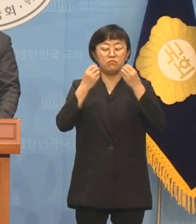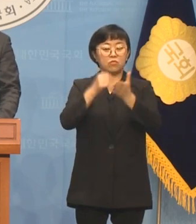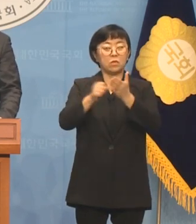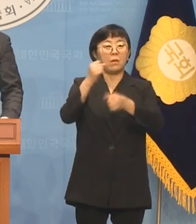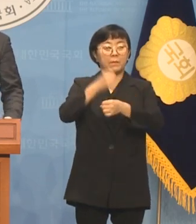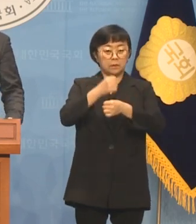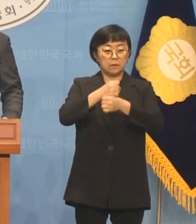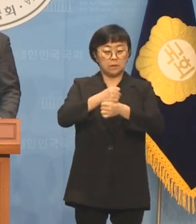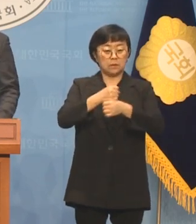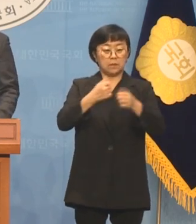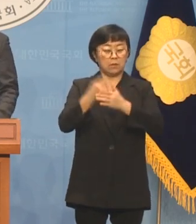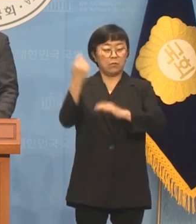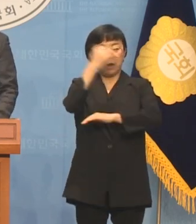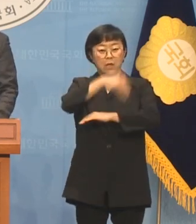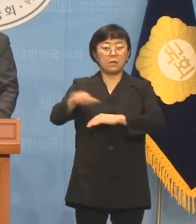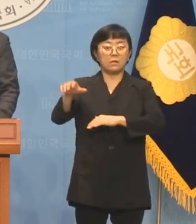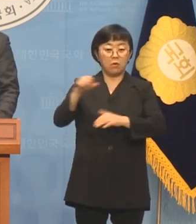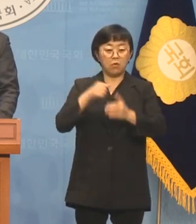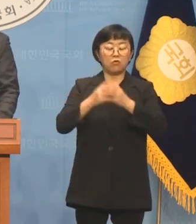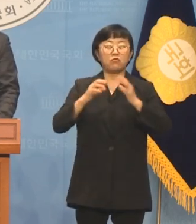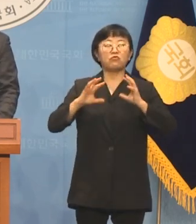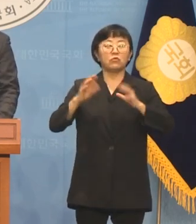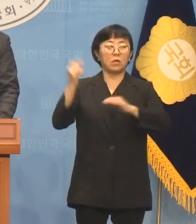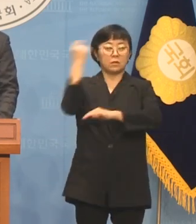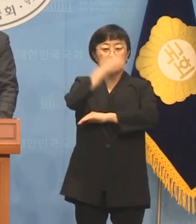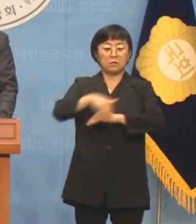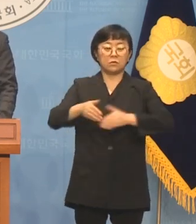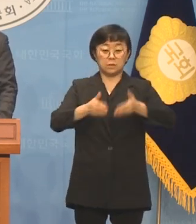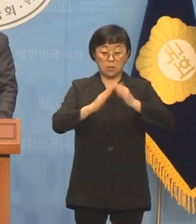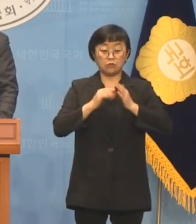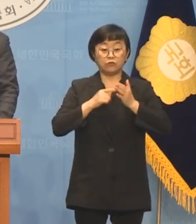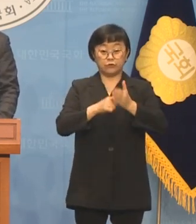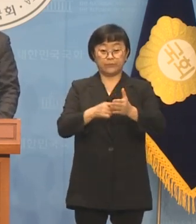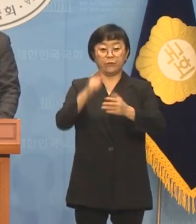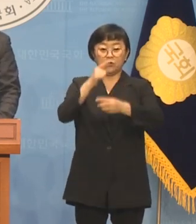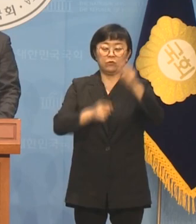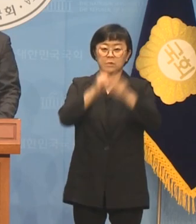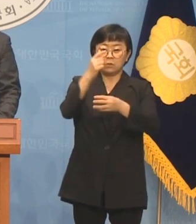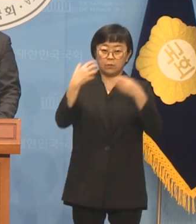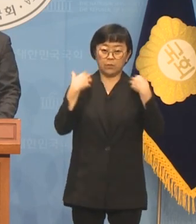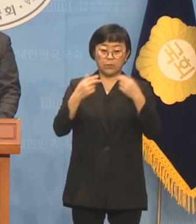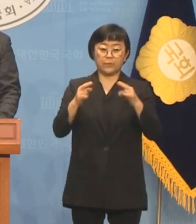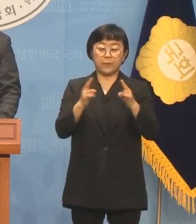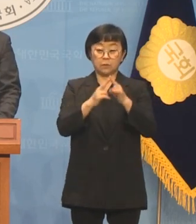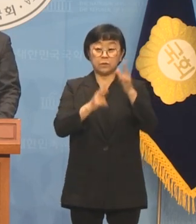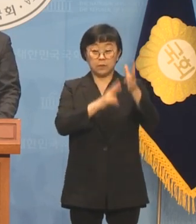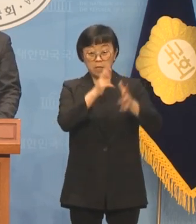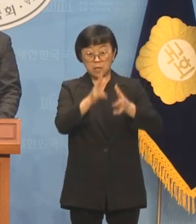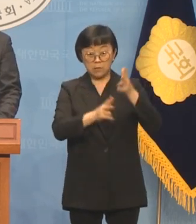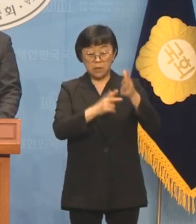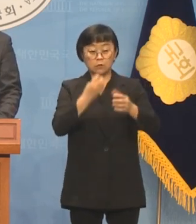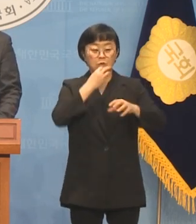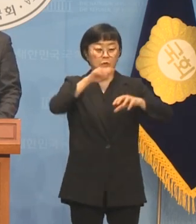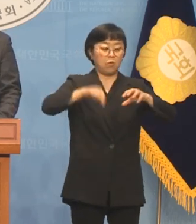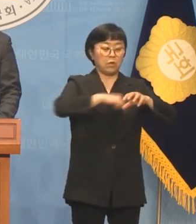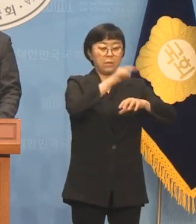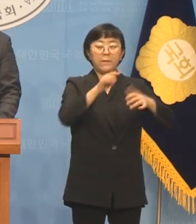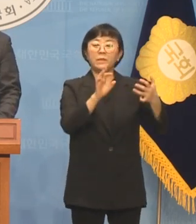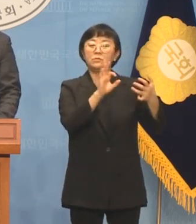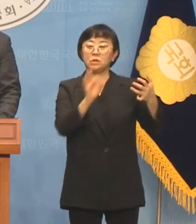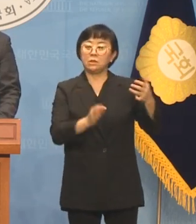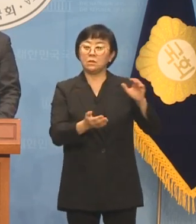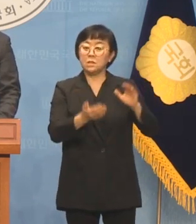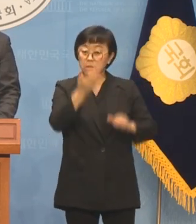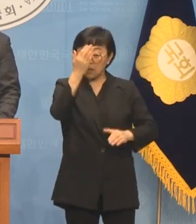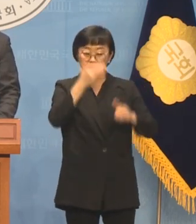국가 전략으로 세우고 추진해 가겠습니다. 또한 윤석열 정부는 반도체 산업을 수도권에만 80%